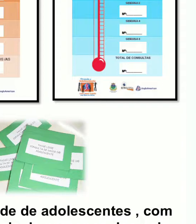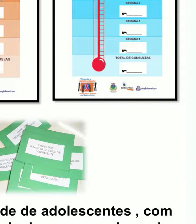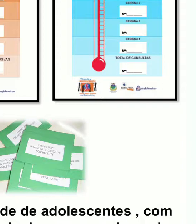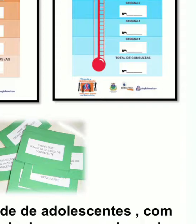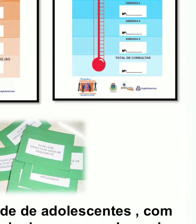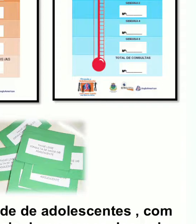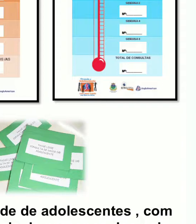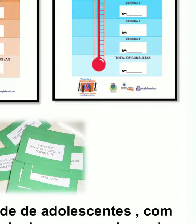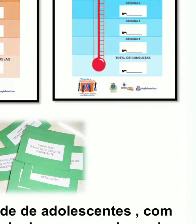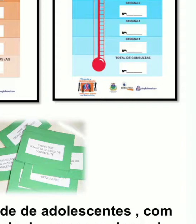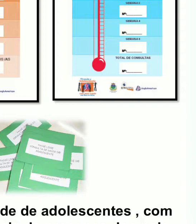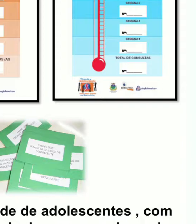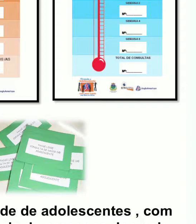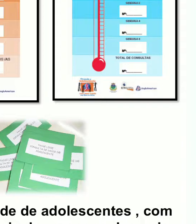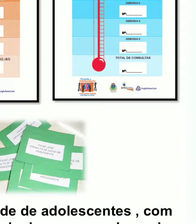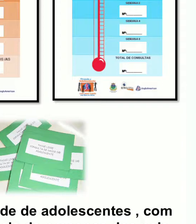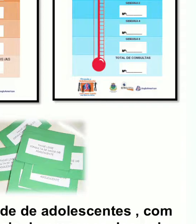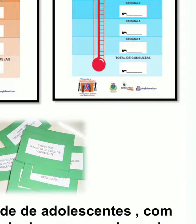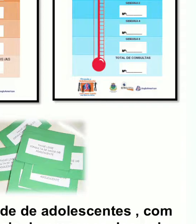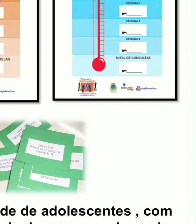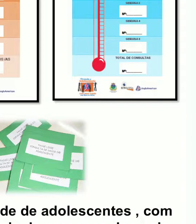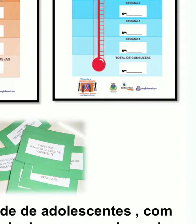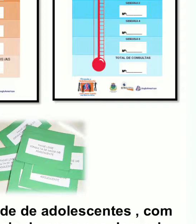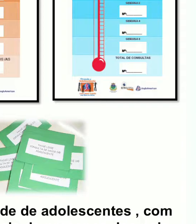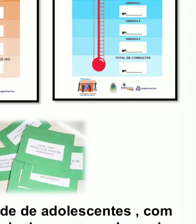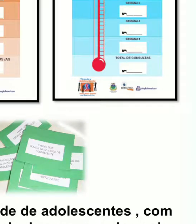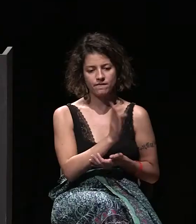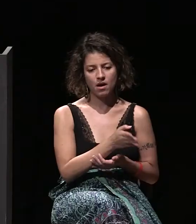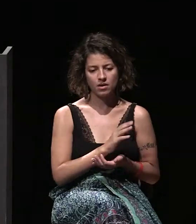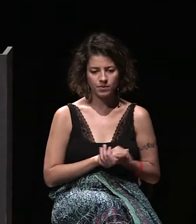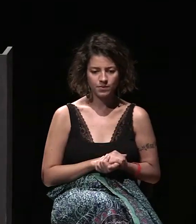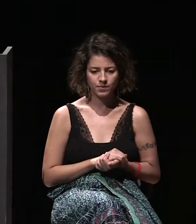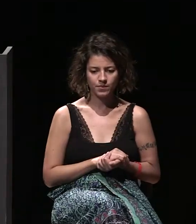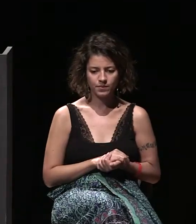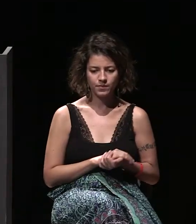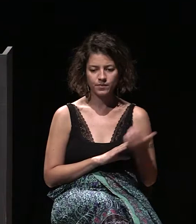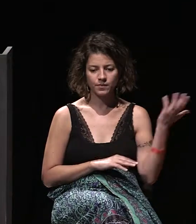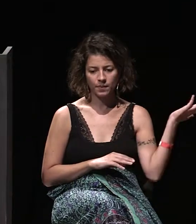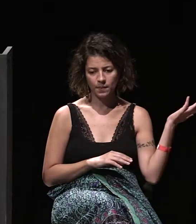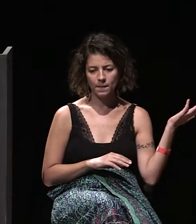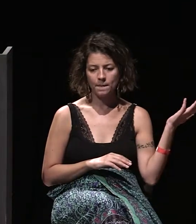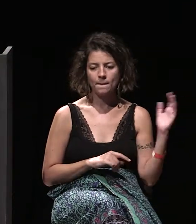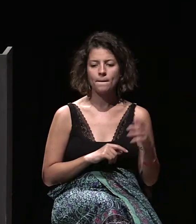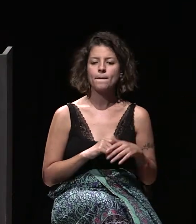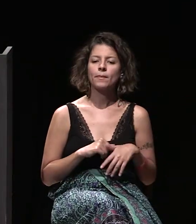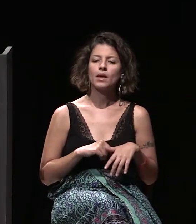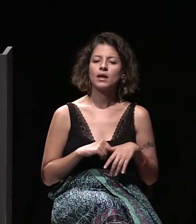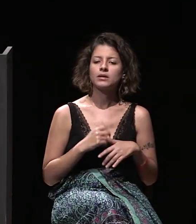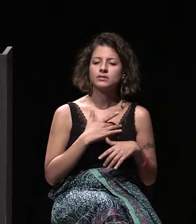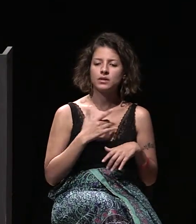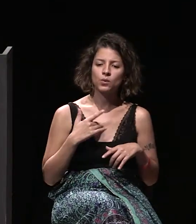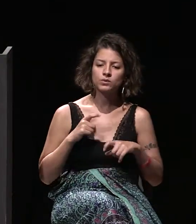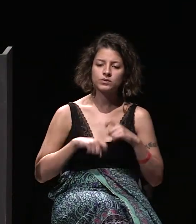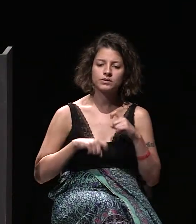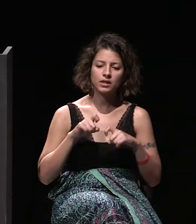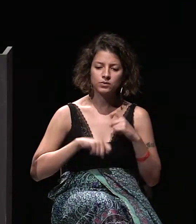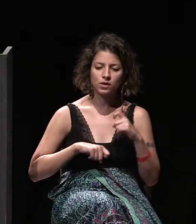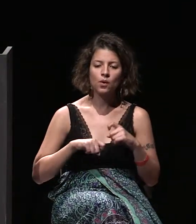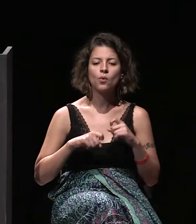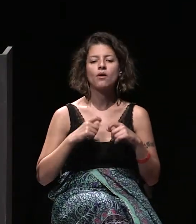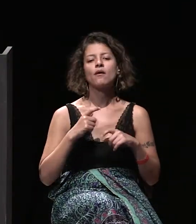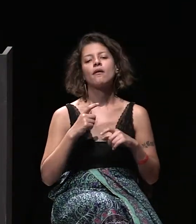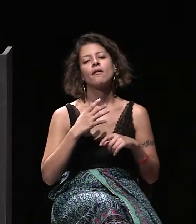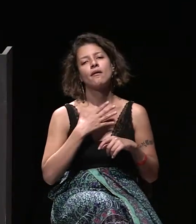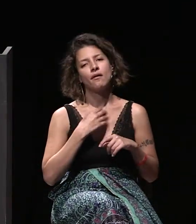a presença dos pais. Essa política de saúde sexual e reprodutiva, que tem que ser atendido sem a presença